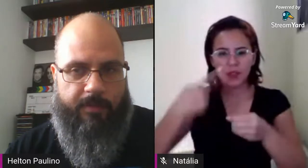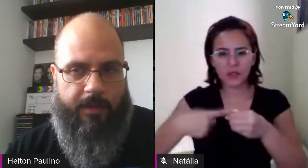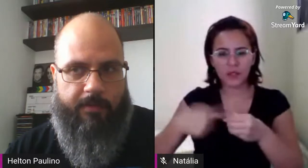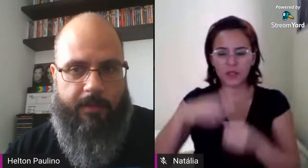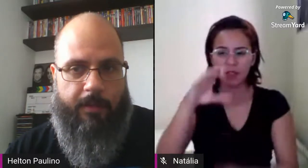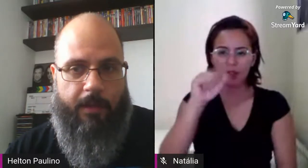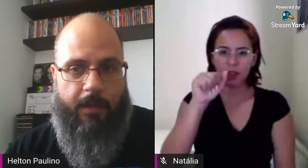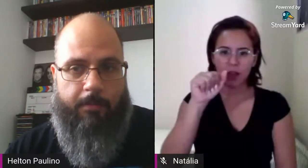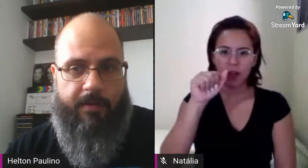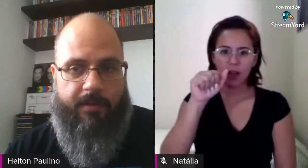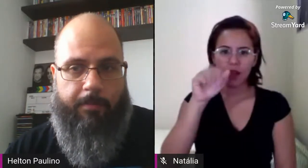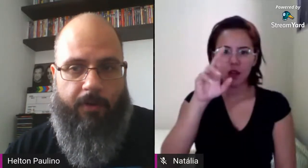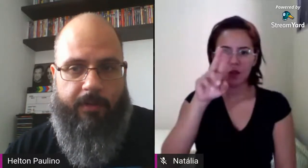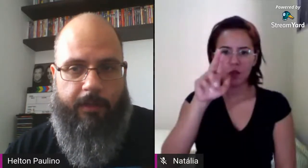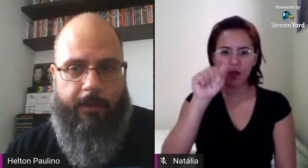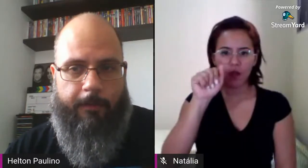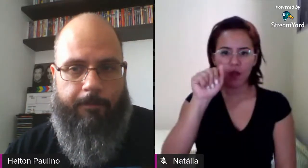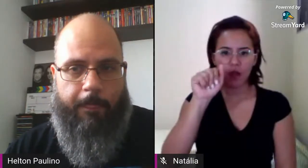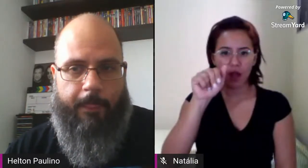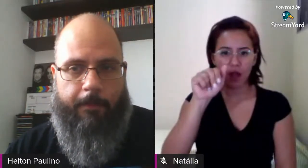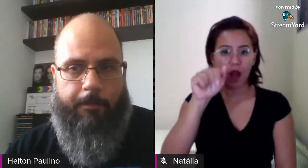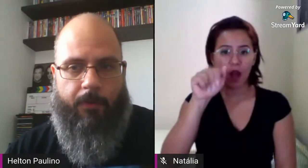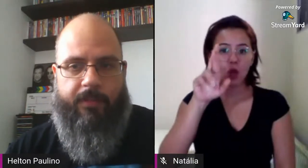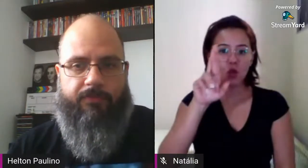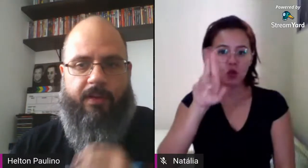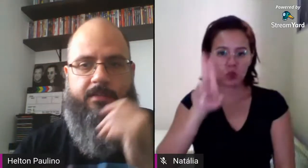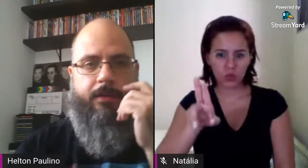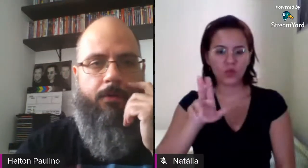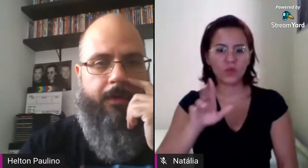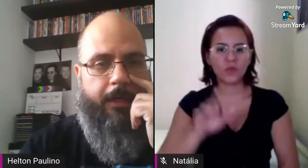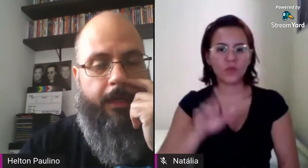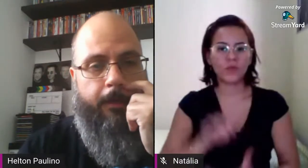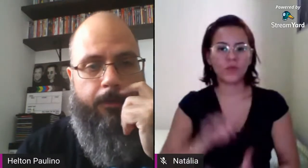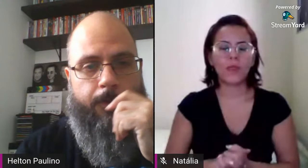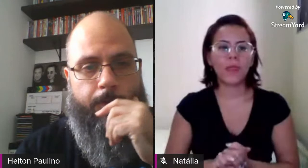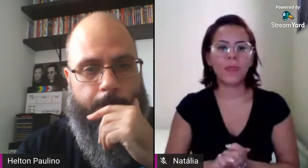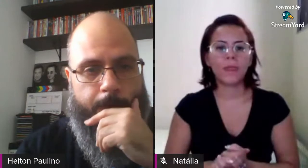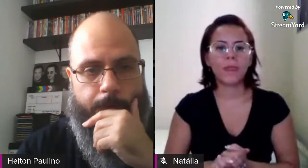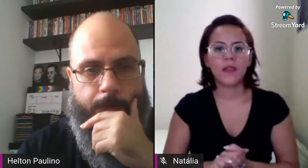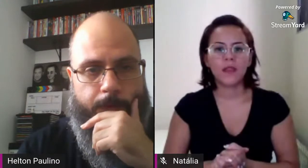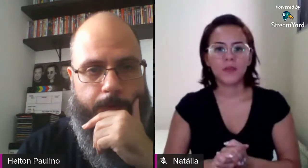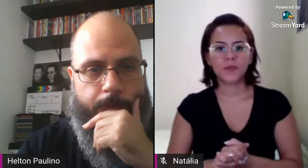uma mudança recente, mas que pode fazer com que